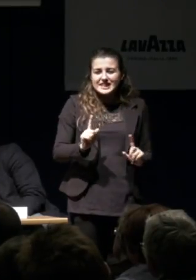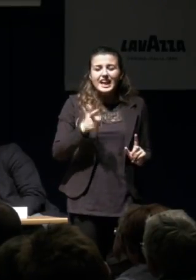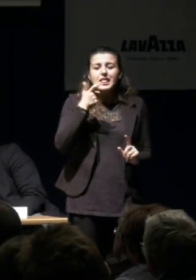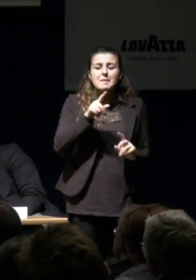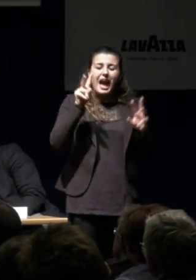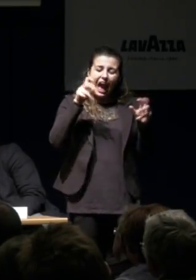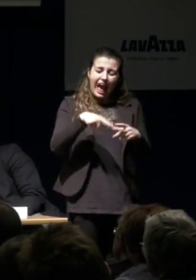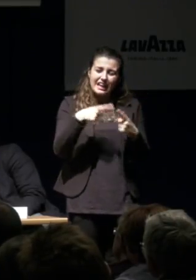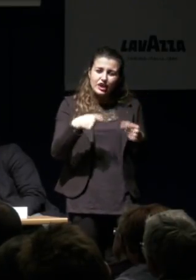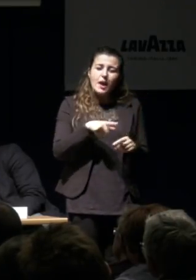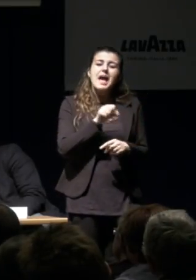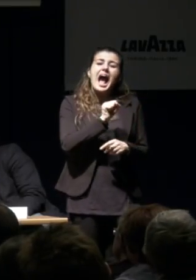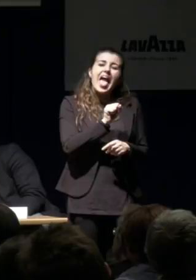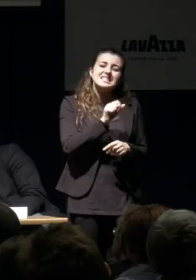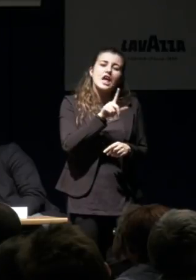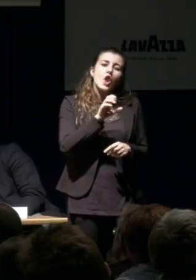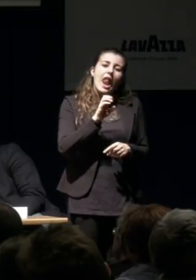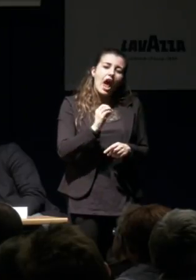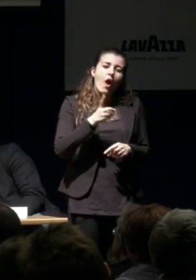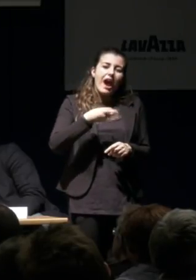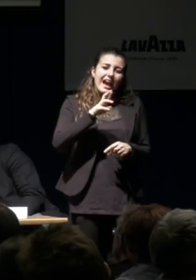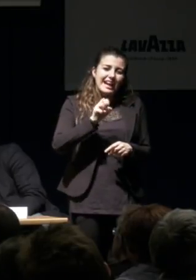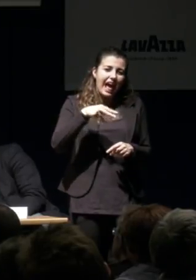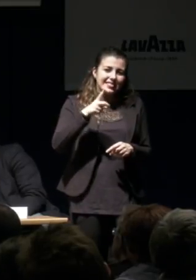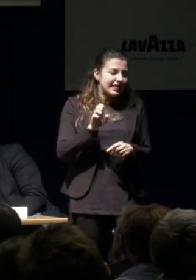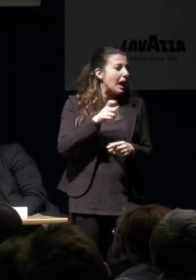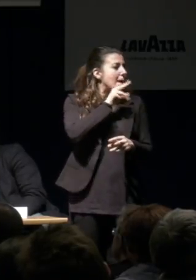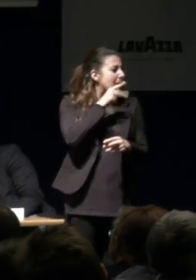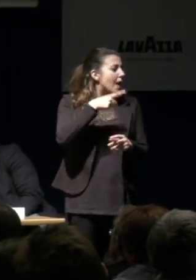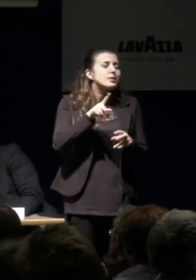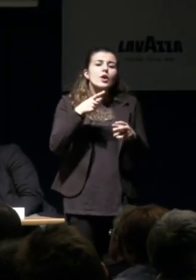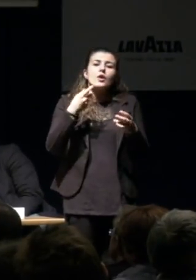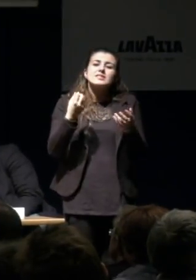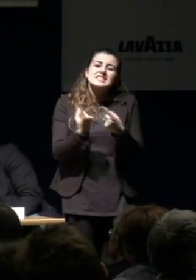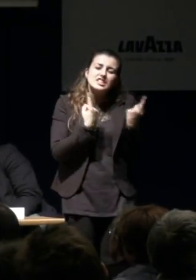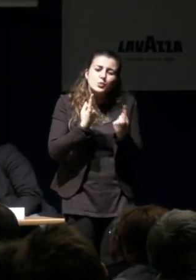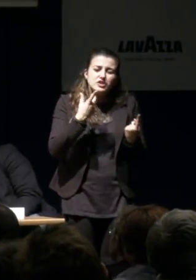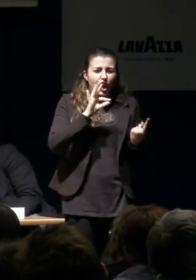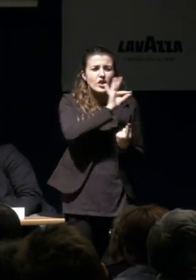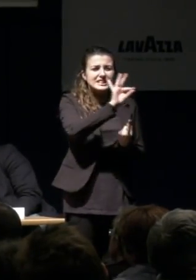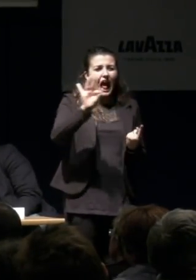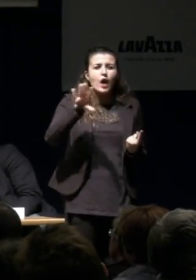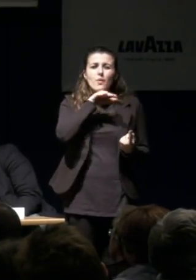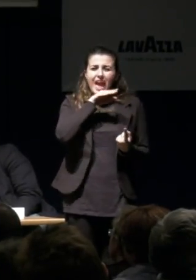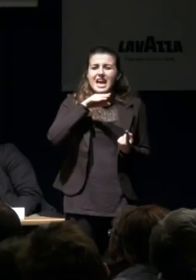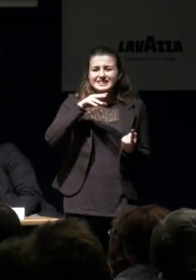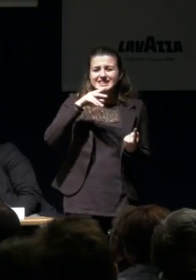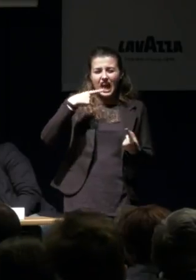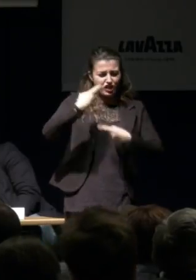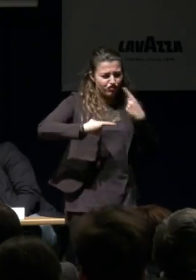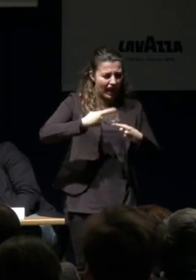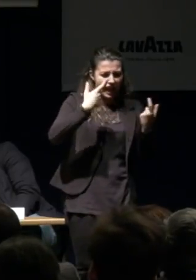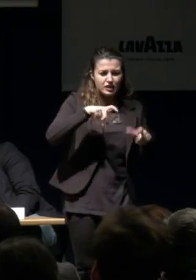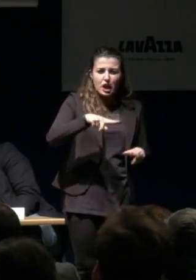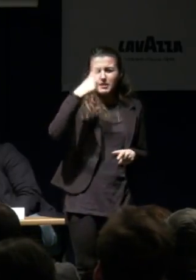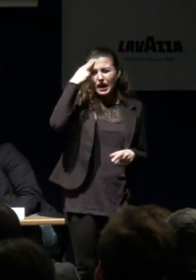articolo alessandro leogrande parla di un fenomeno di cui forse i più anziani di voi almeno quelli della mia generazione in